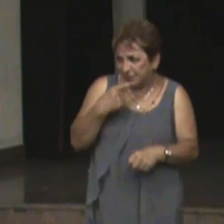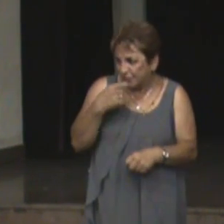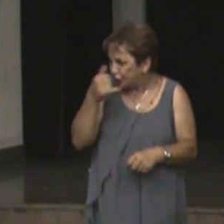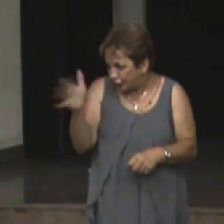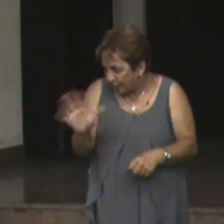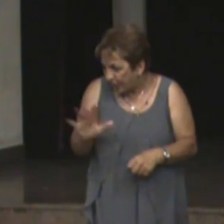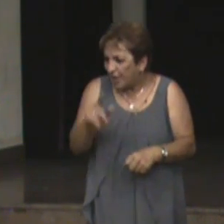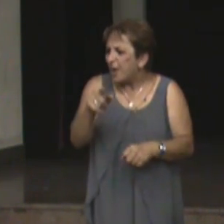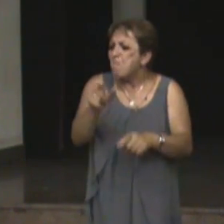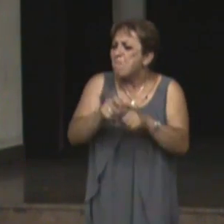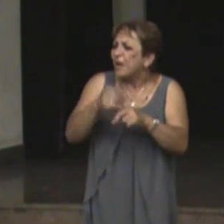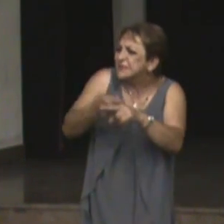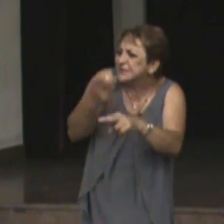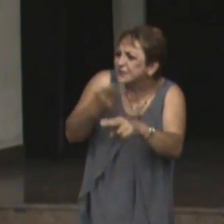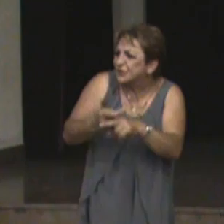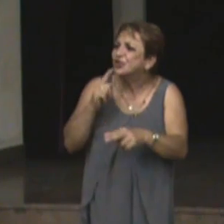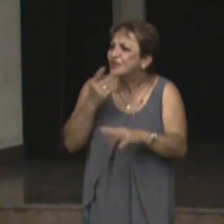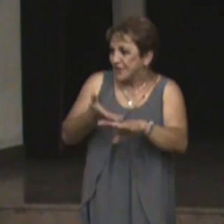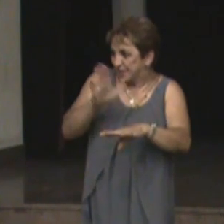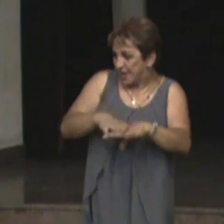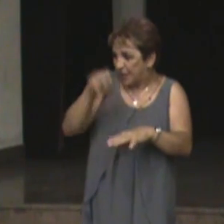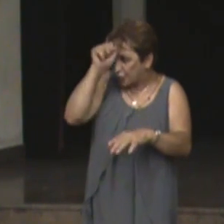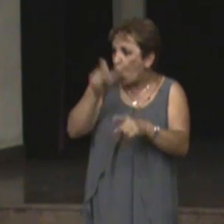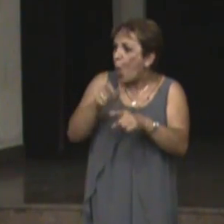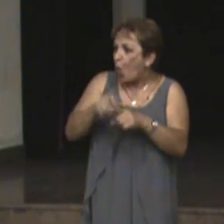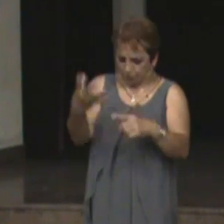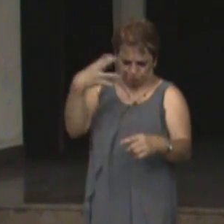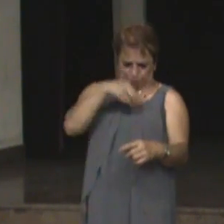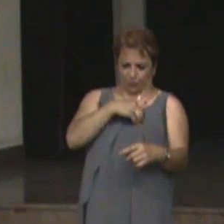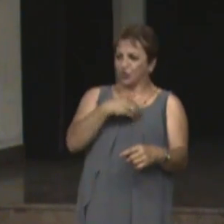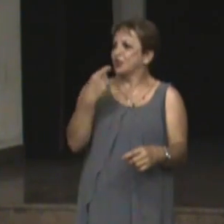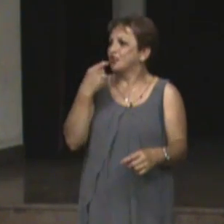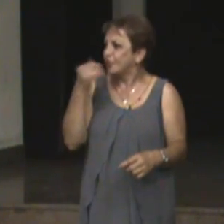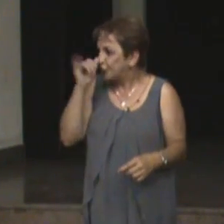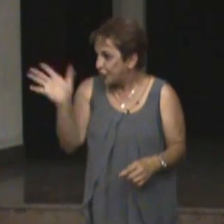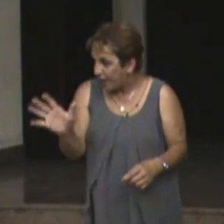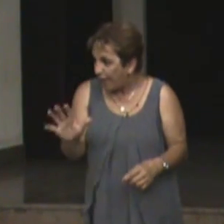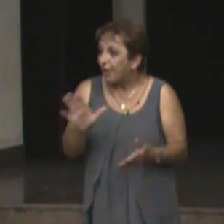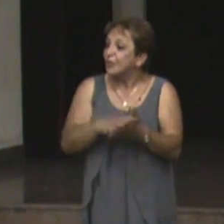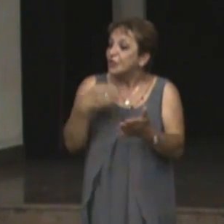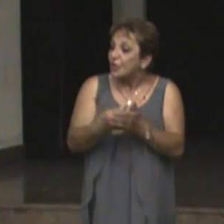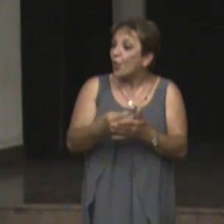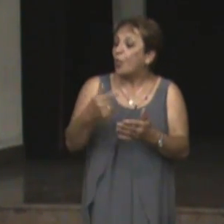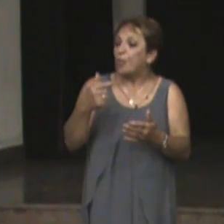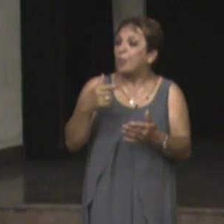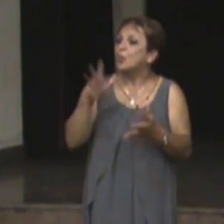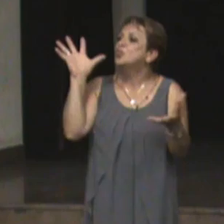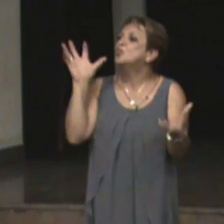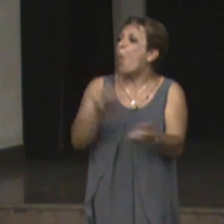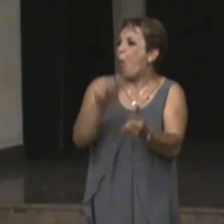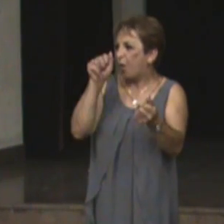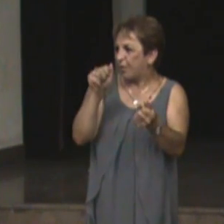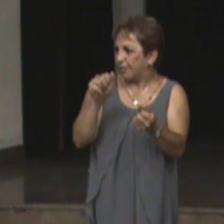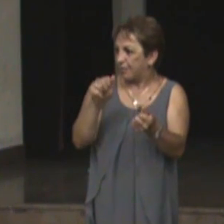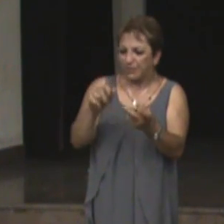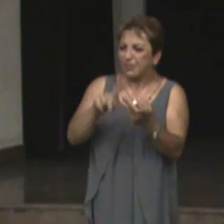են այդ հնարավորությունից, որ Աստծո խոսքը մեր մեջ մտավեր լինի, ուրեմն այս դեպքում չորանում են